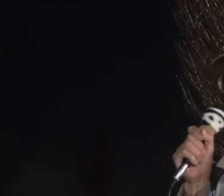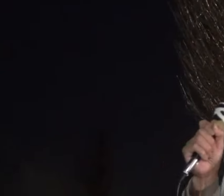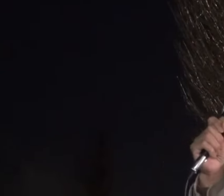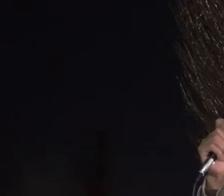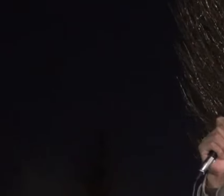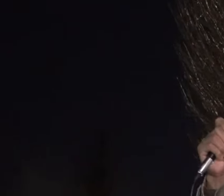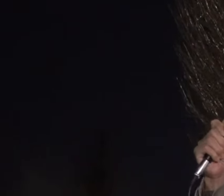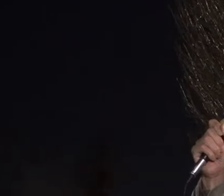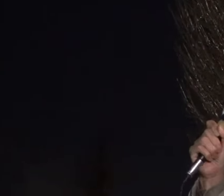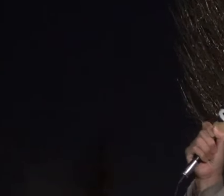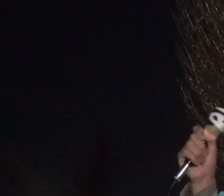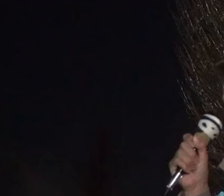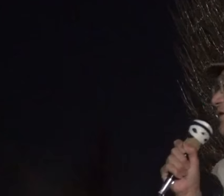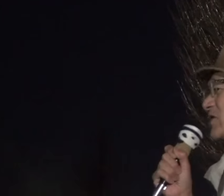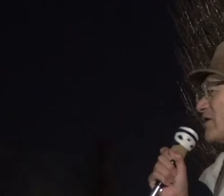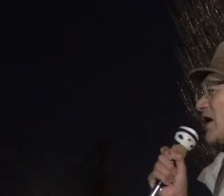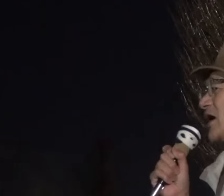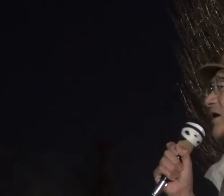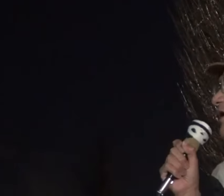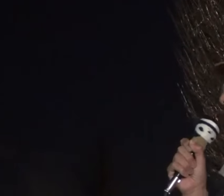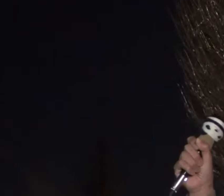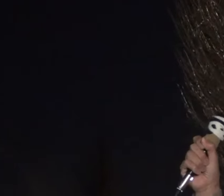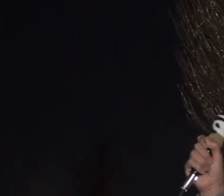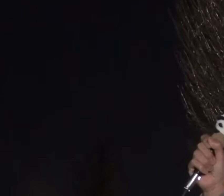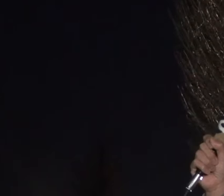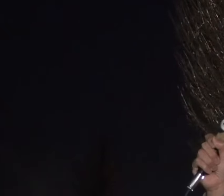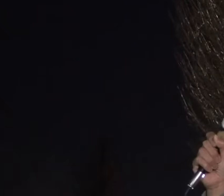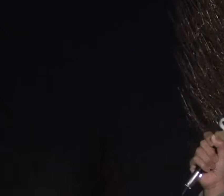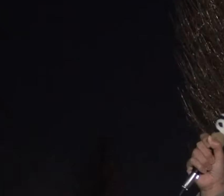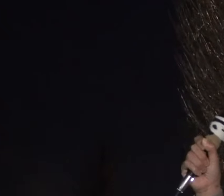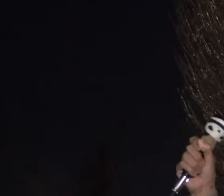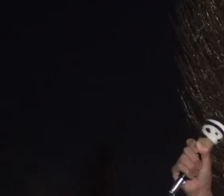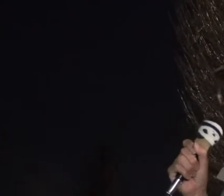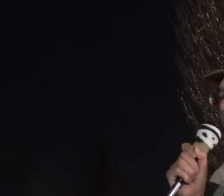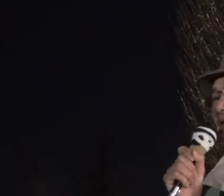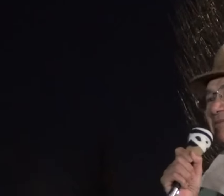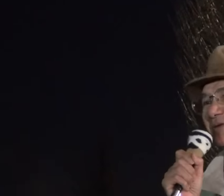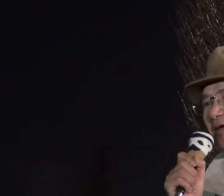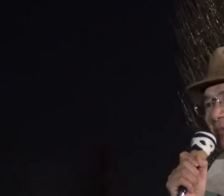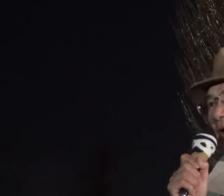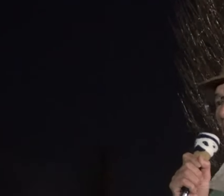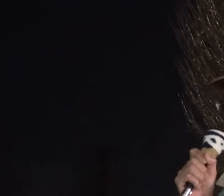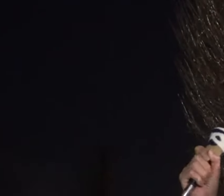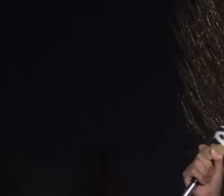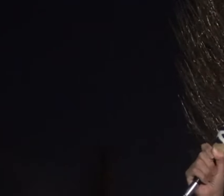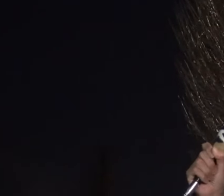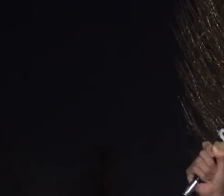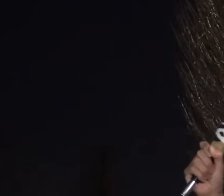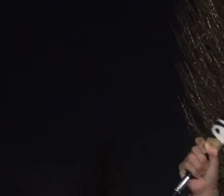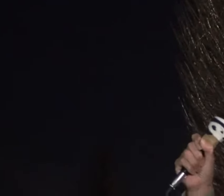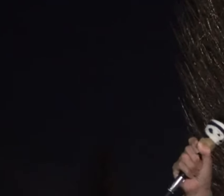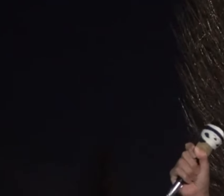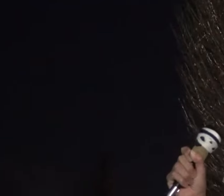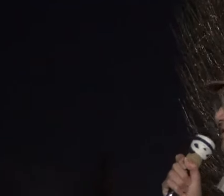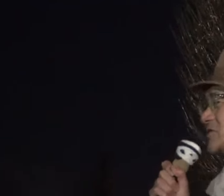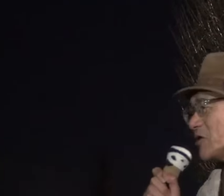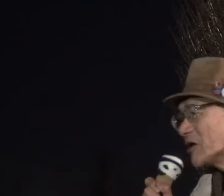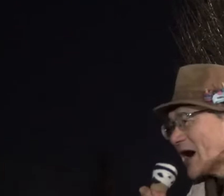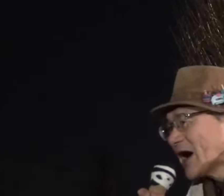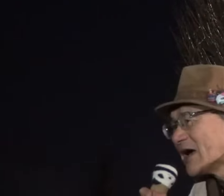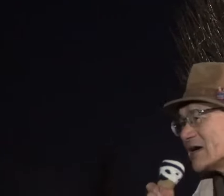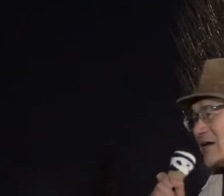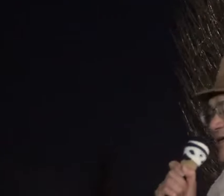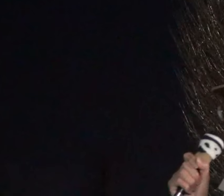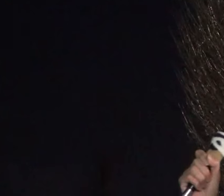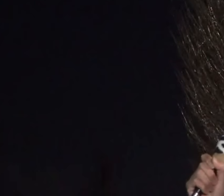一つはですね、まあ、これはさっきからちょっと前から言われてますけども、安倍晋三